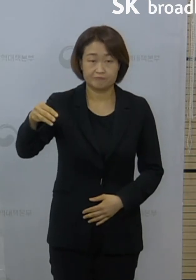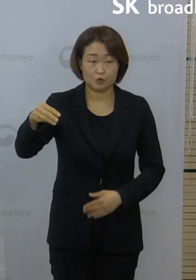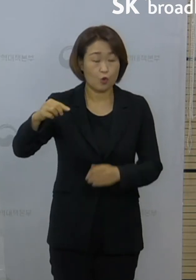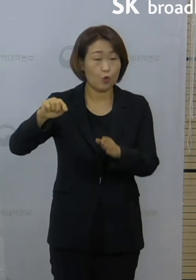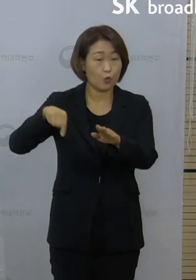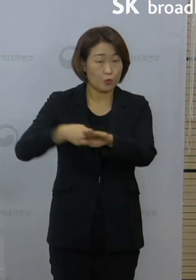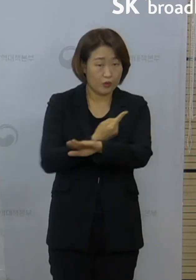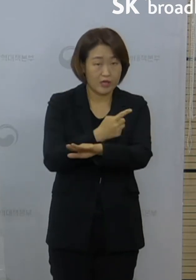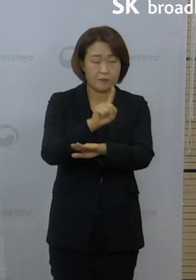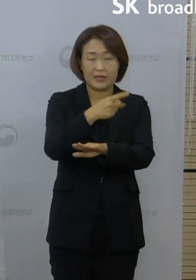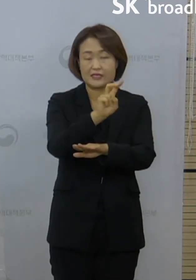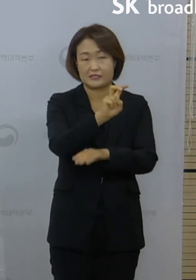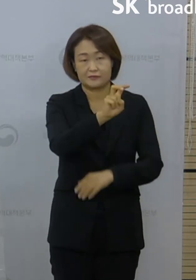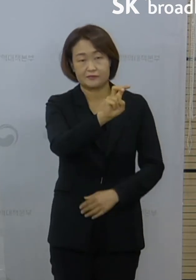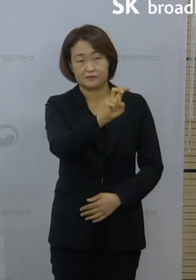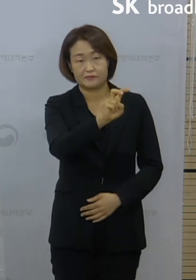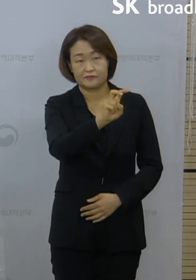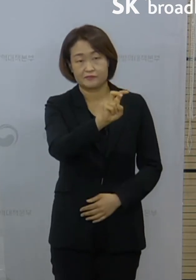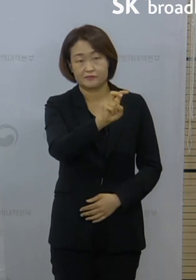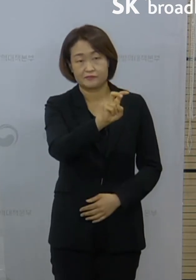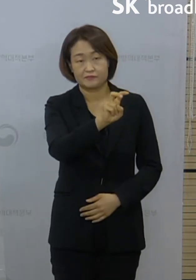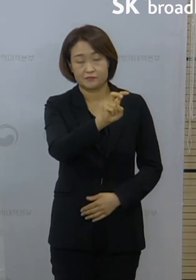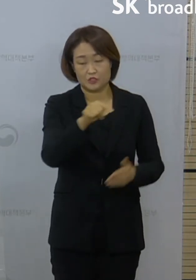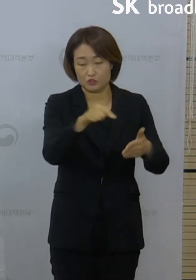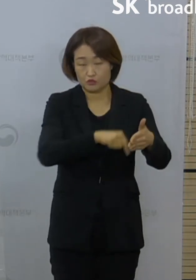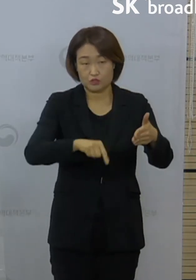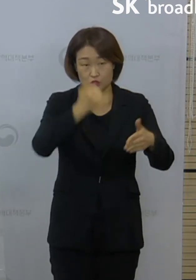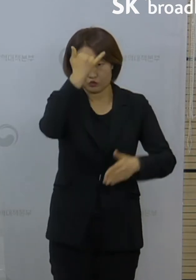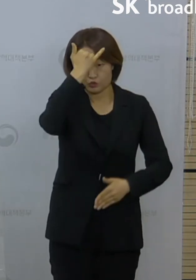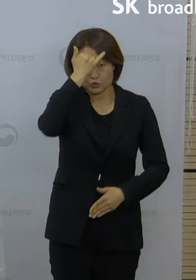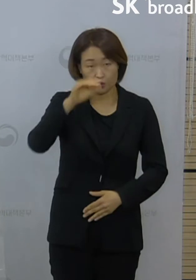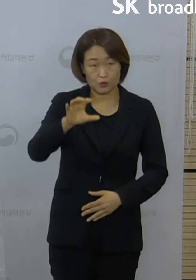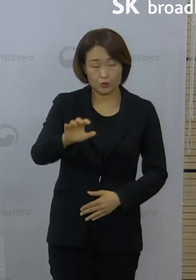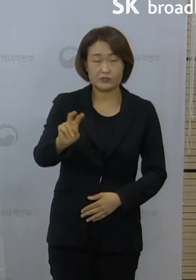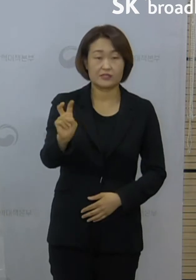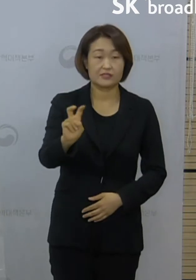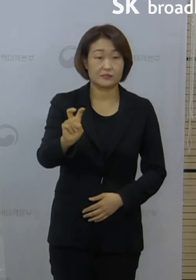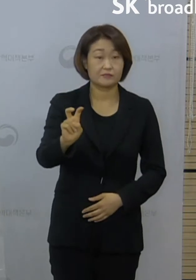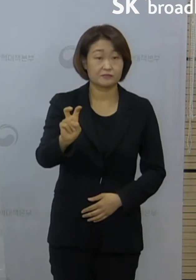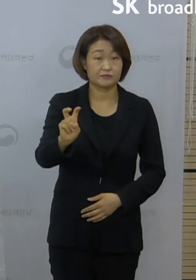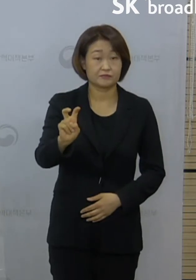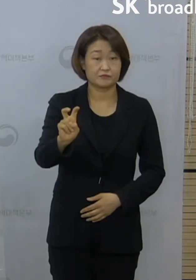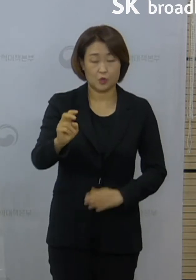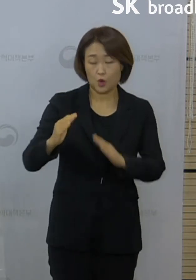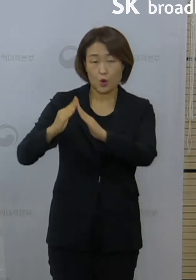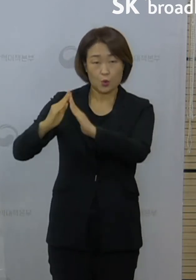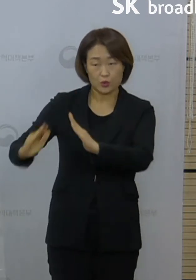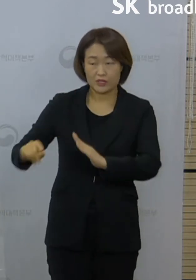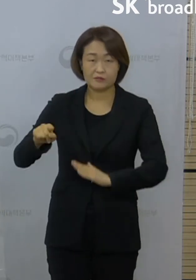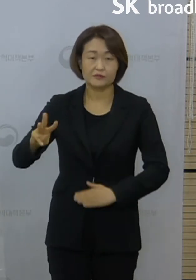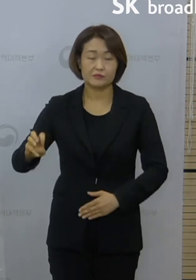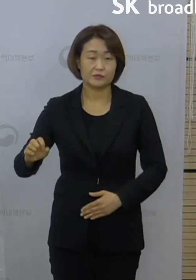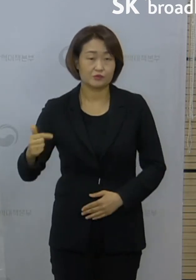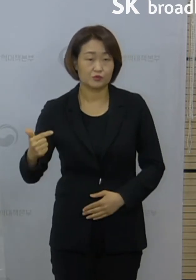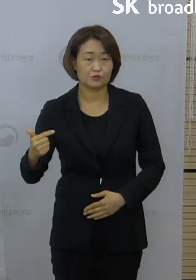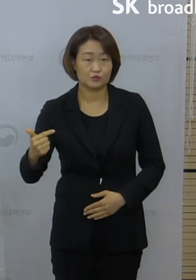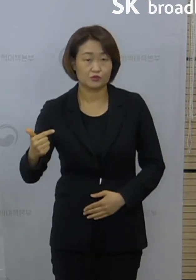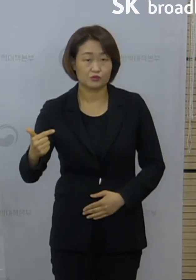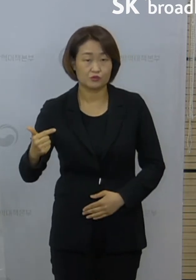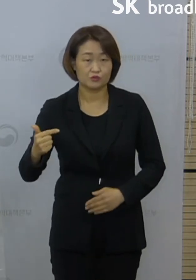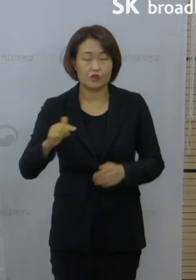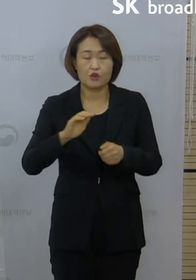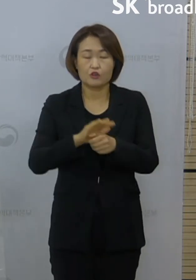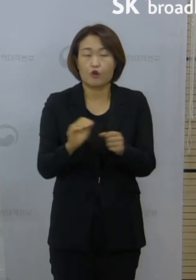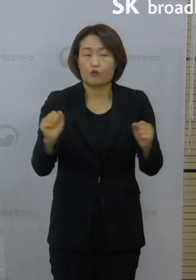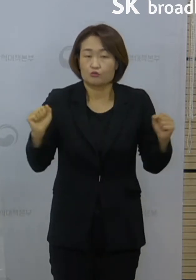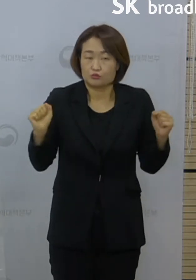백 이십 명으로 그 중 충청권 은 20 명 호남권 36명 경북